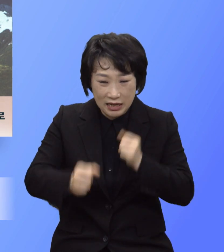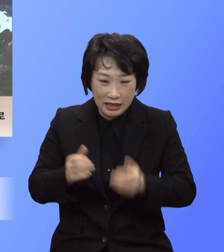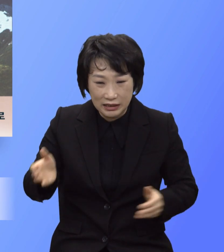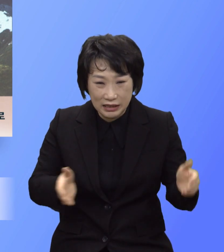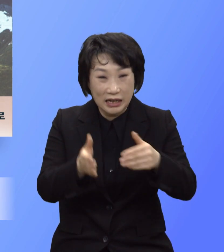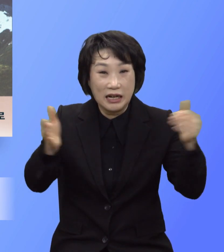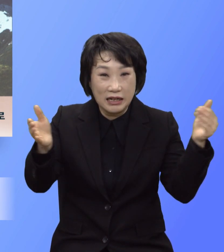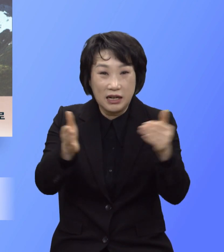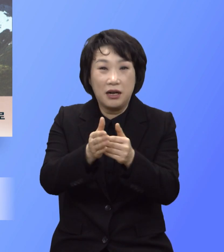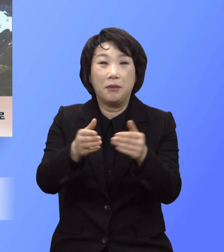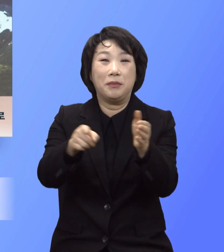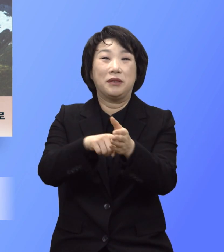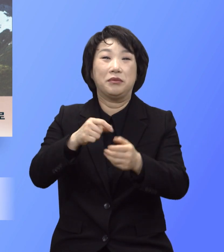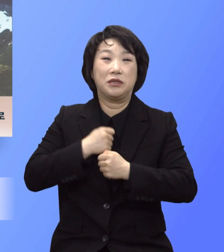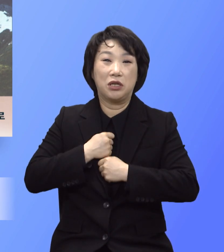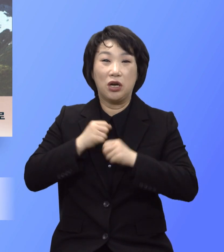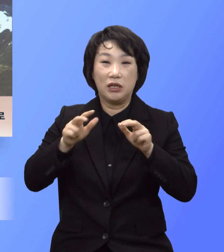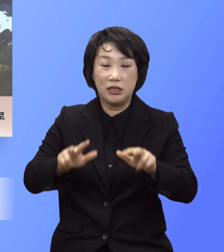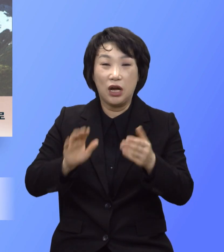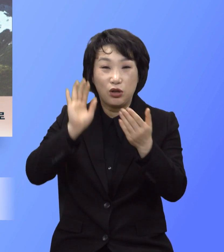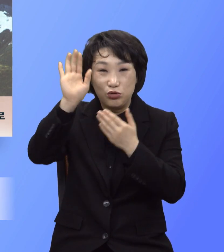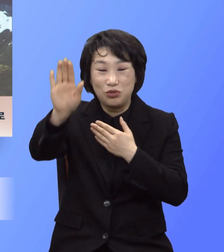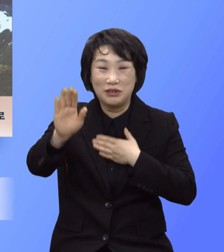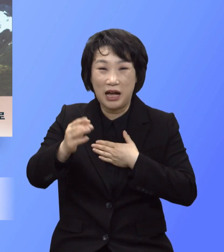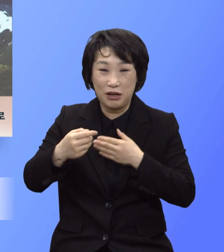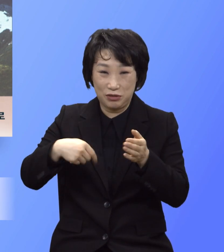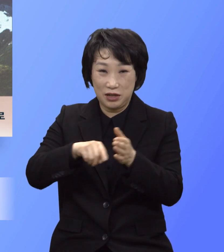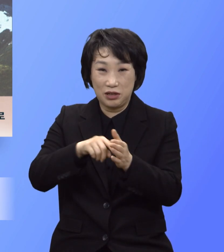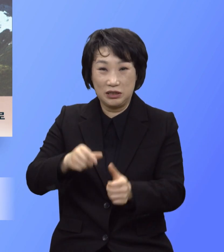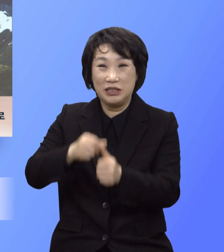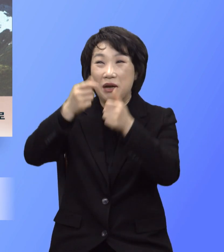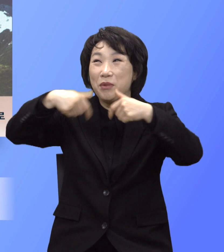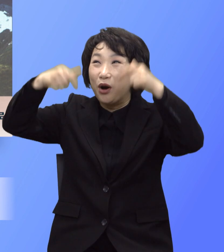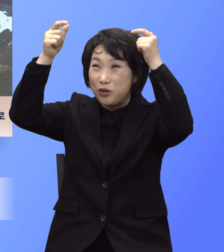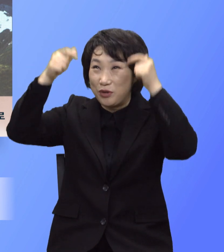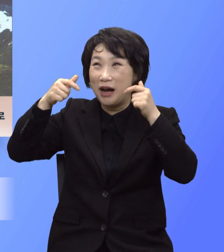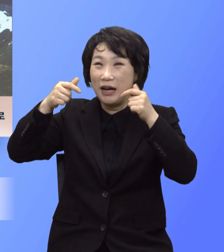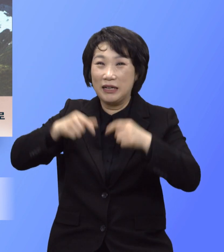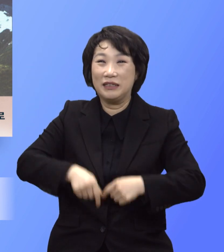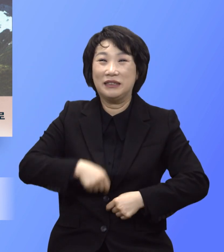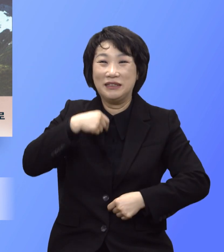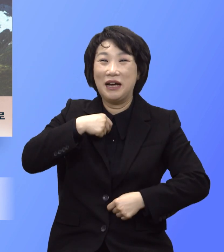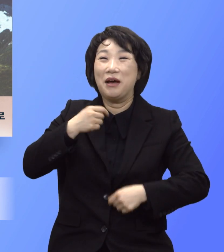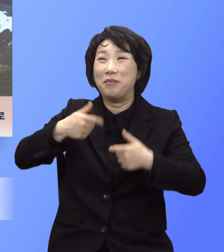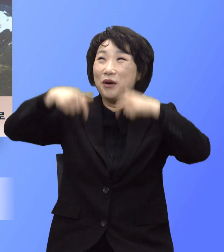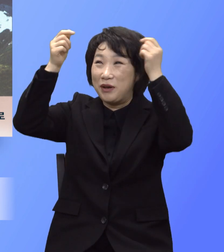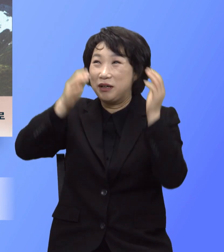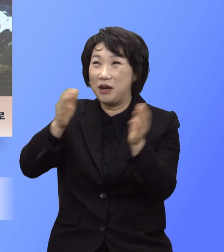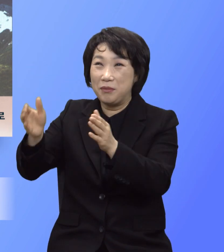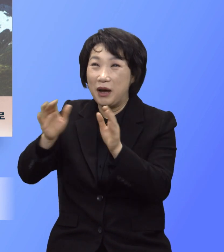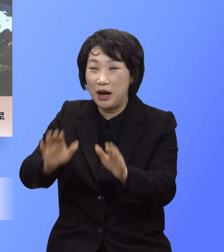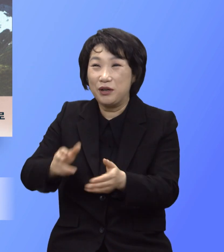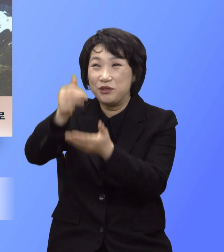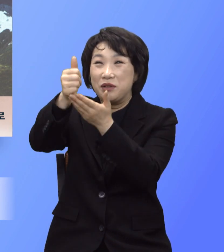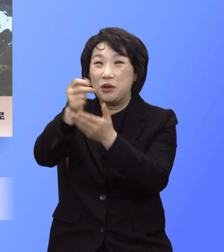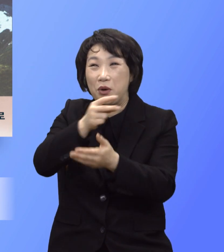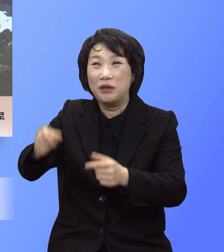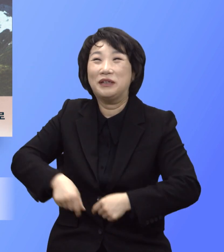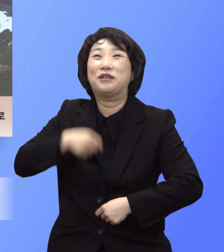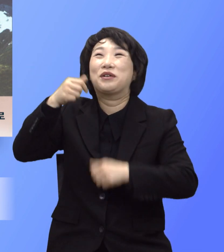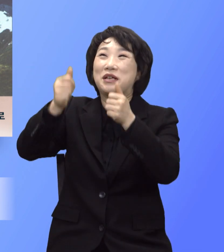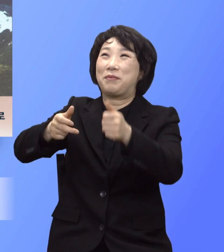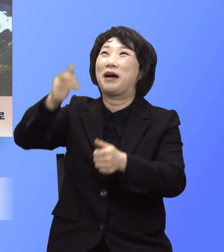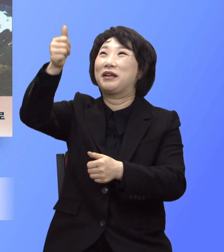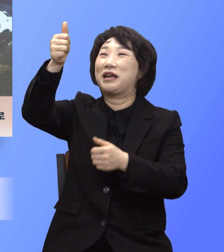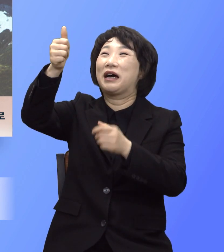지켰으니 이제 후는 나를 위해서 의의 면류관이 예비되었으므로 주고 의로운